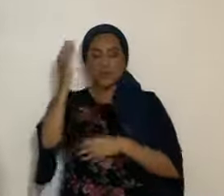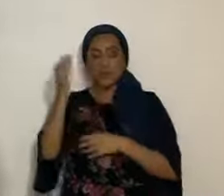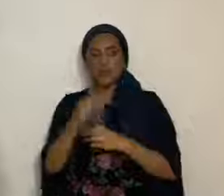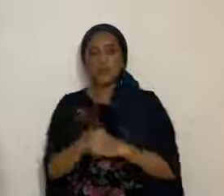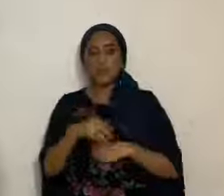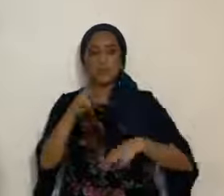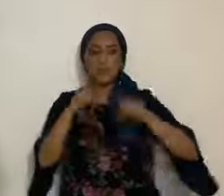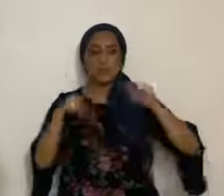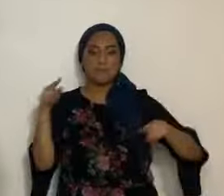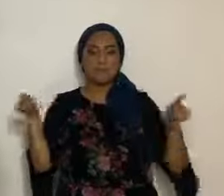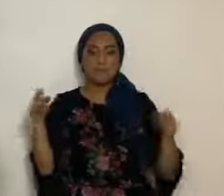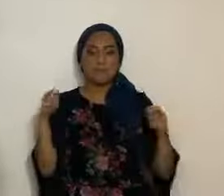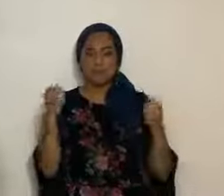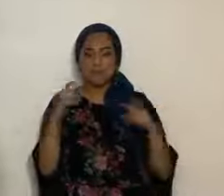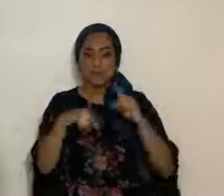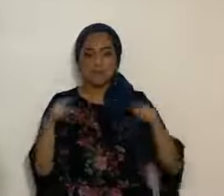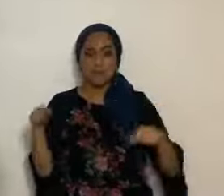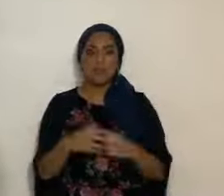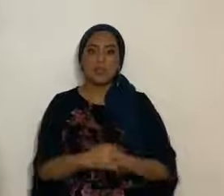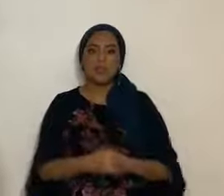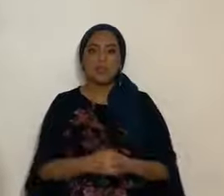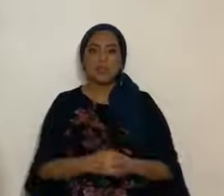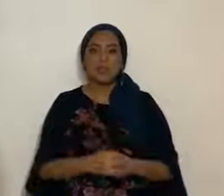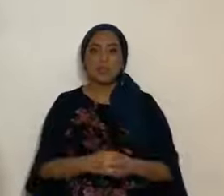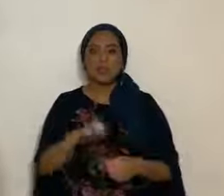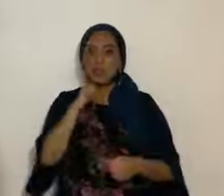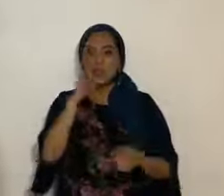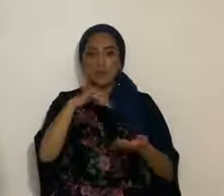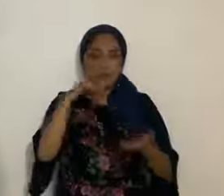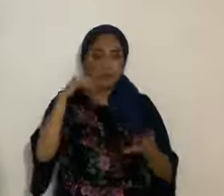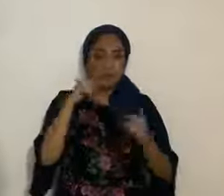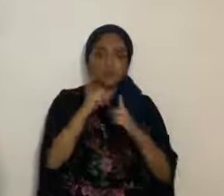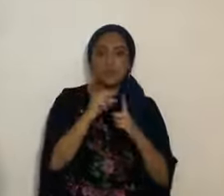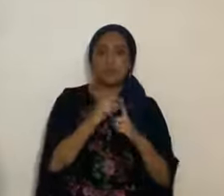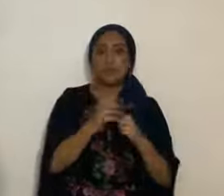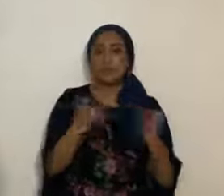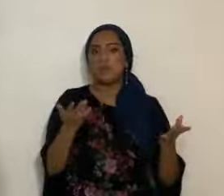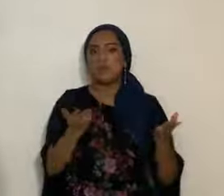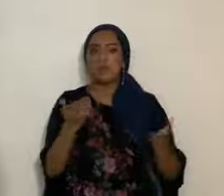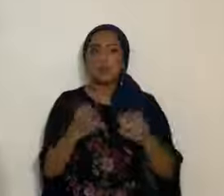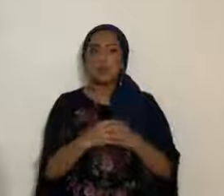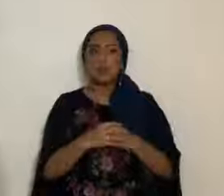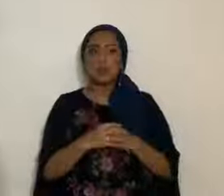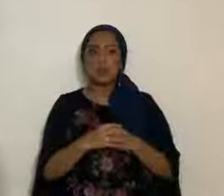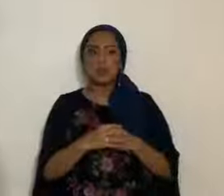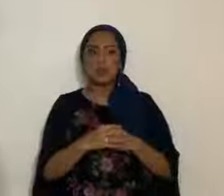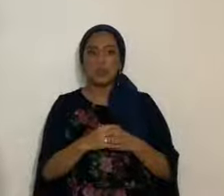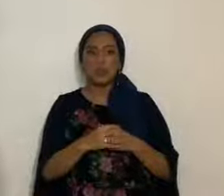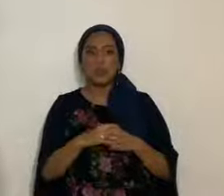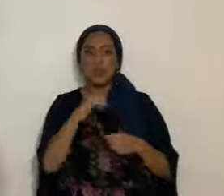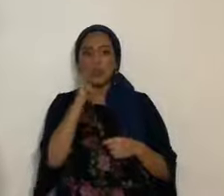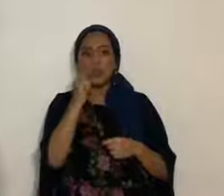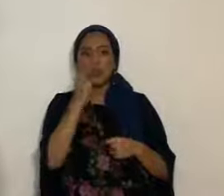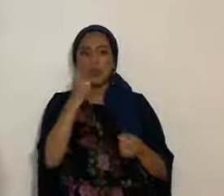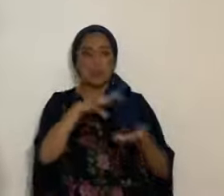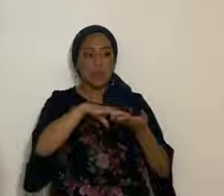diferentes razones. No estudiar la Escritura, no por aprender mandamientos o tradiciones de